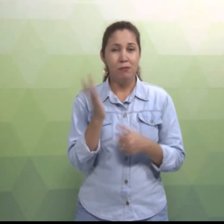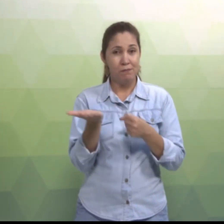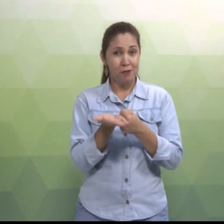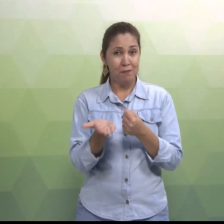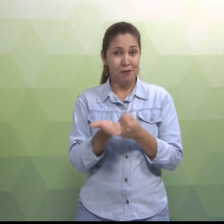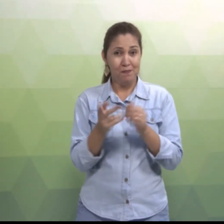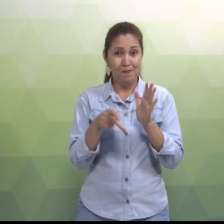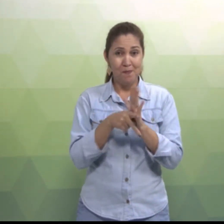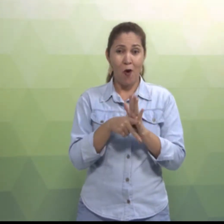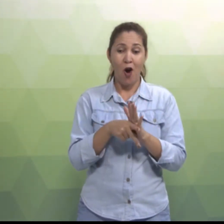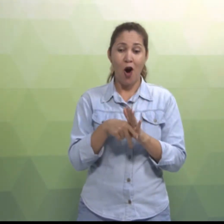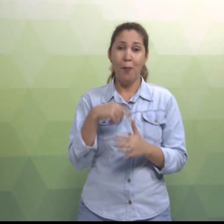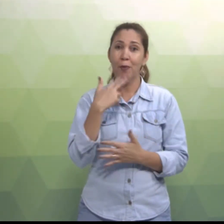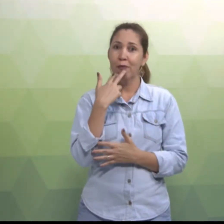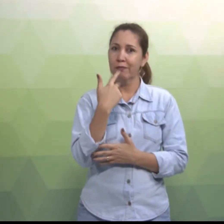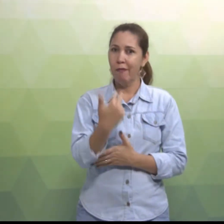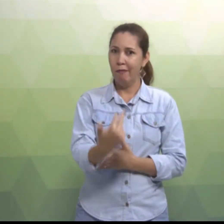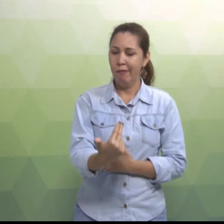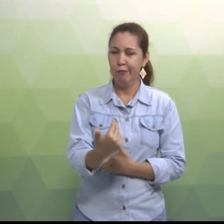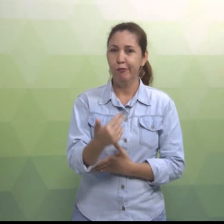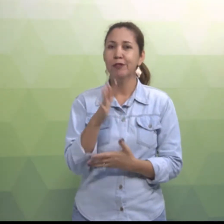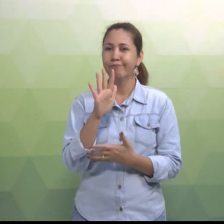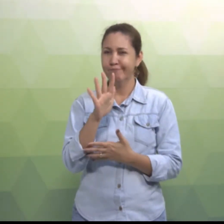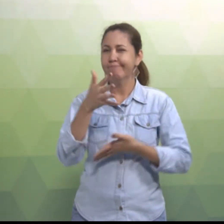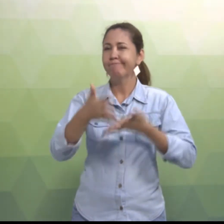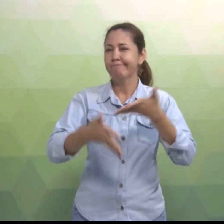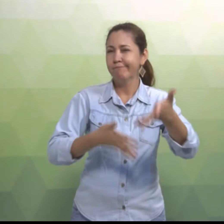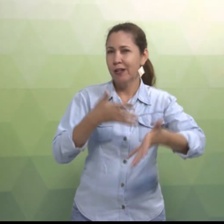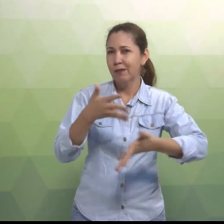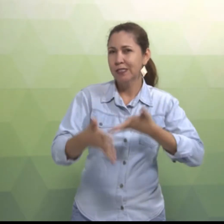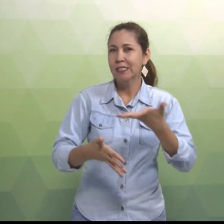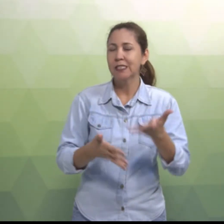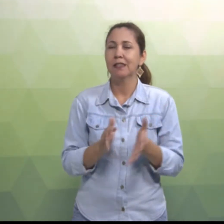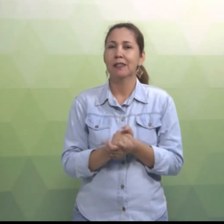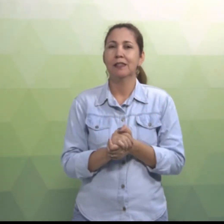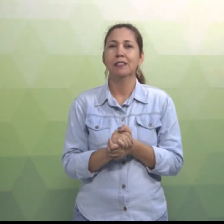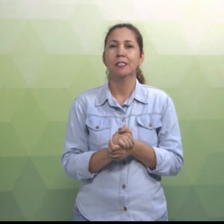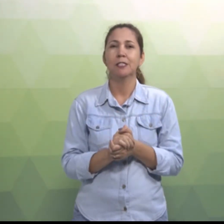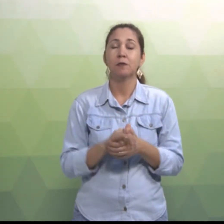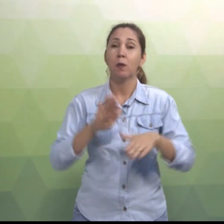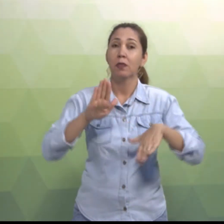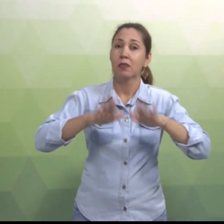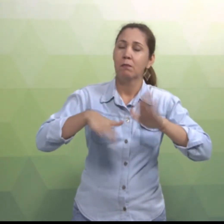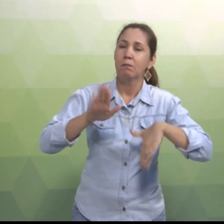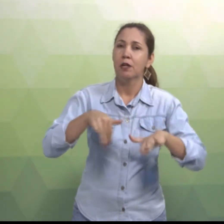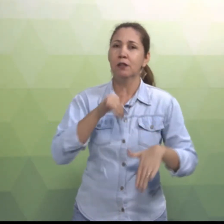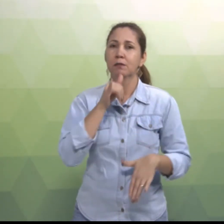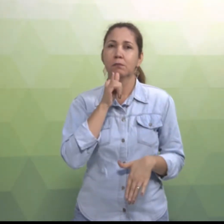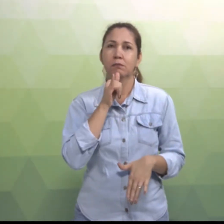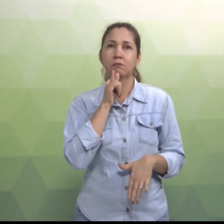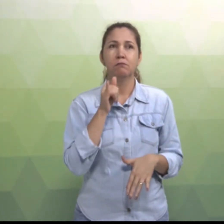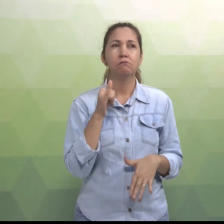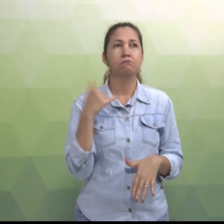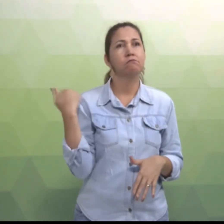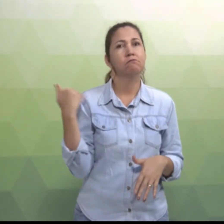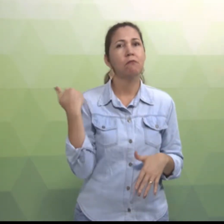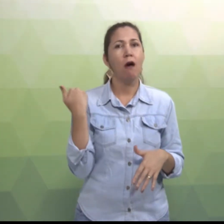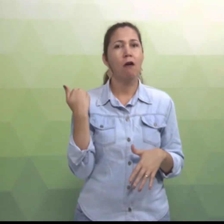O conhecimento intermediário da língua de sinais. Então, por exemplo, vai depender da faixa etária,